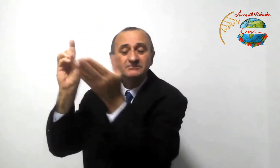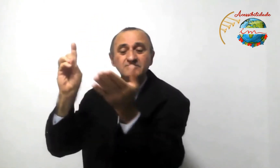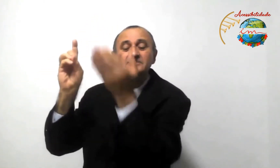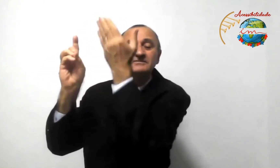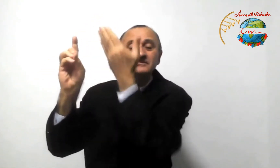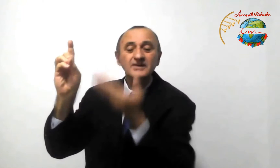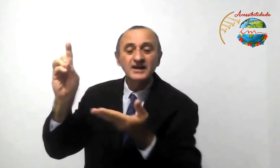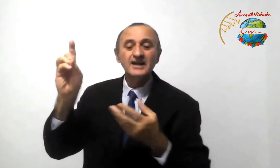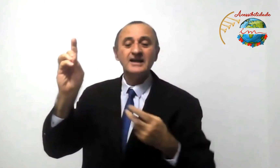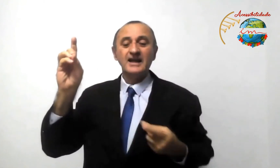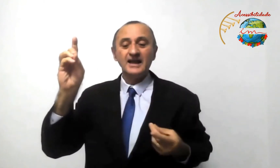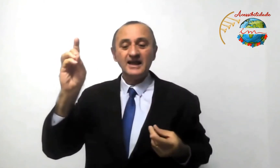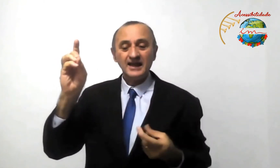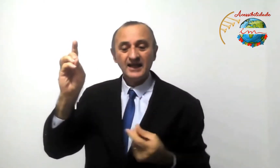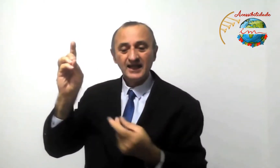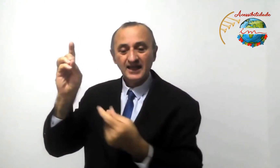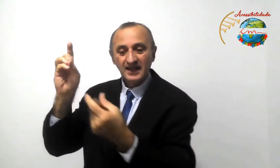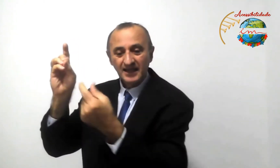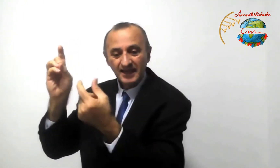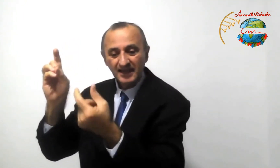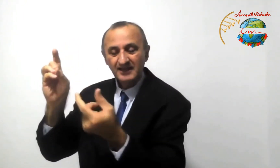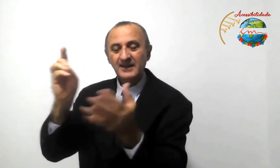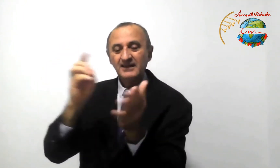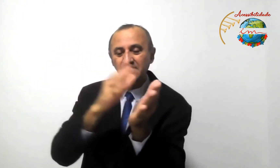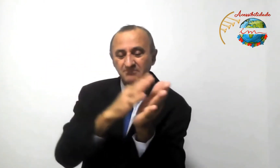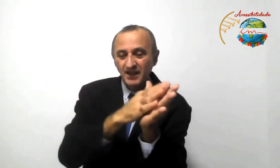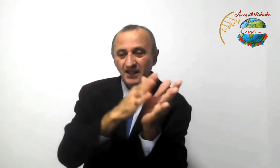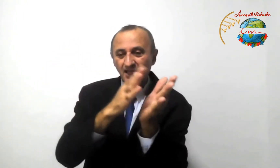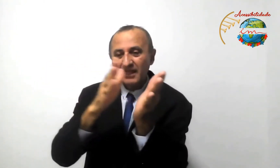é esse amor, o amor de Deus que é eterno.